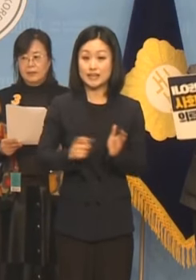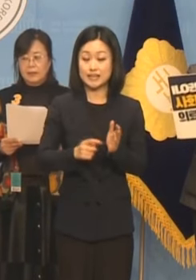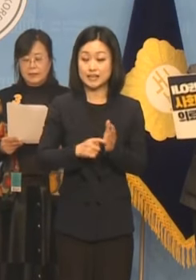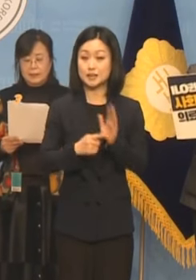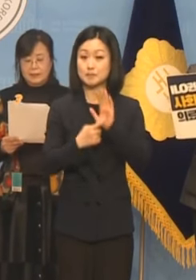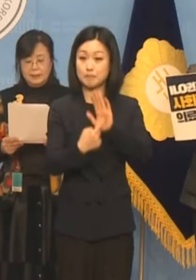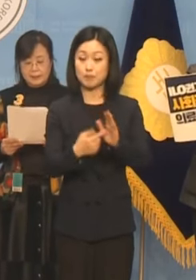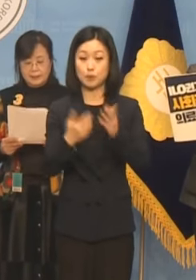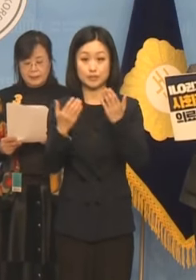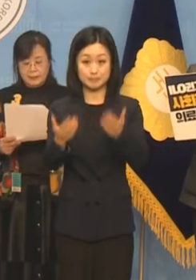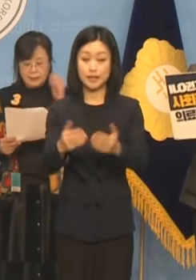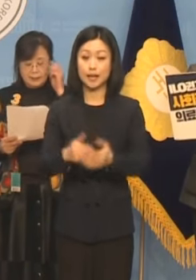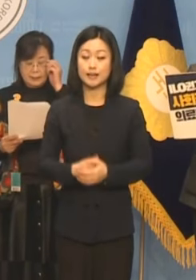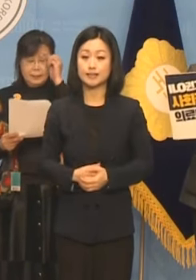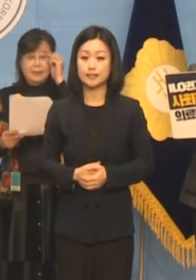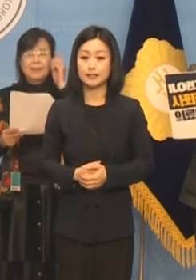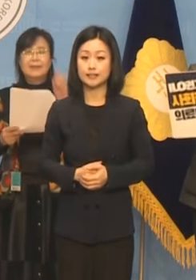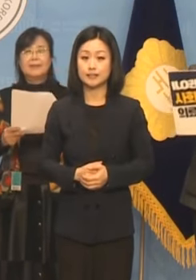성명을 발표하겠습니다.